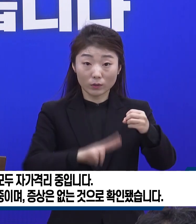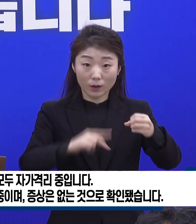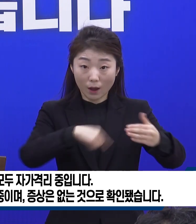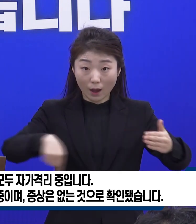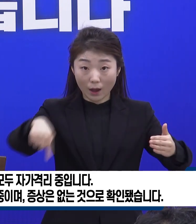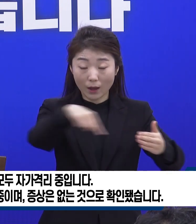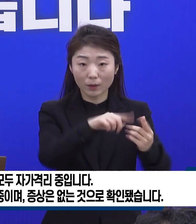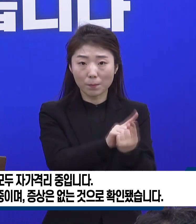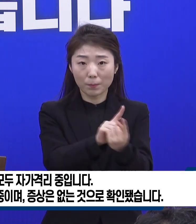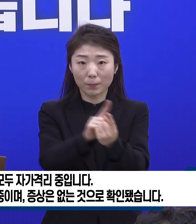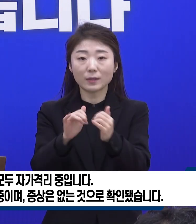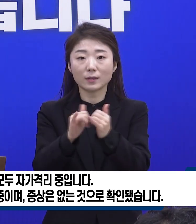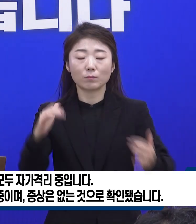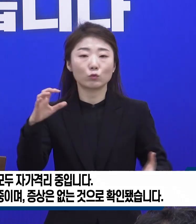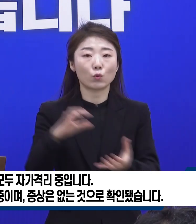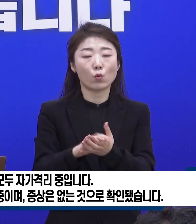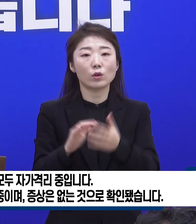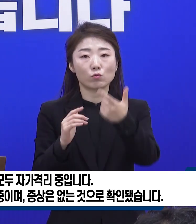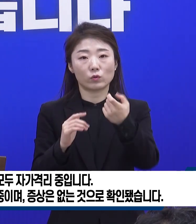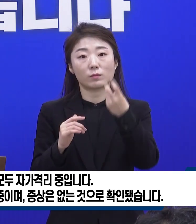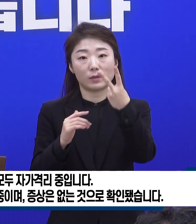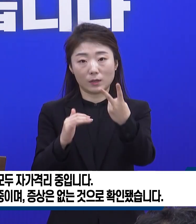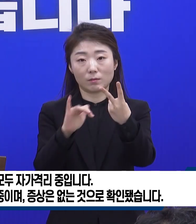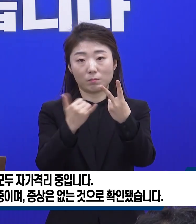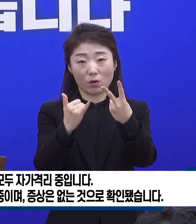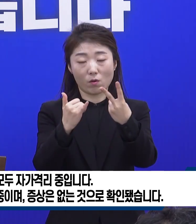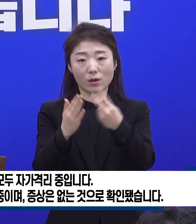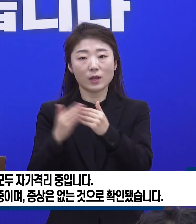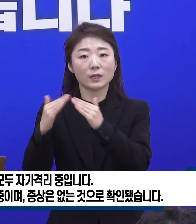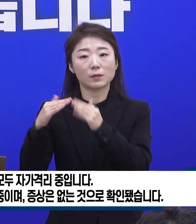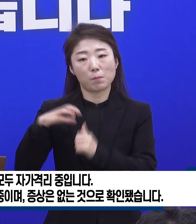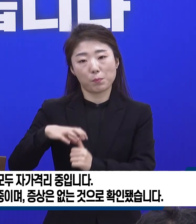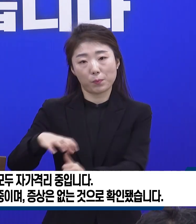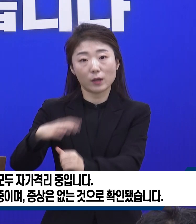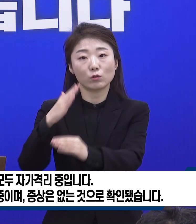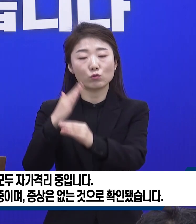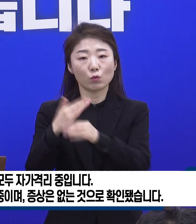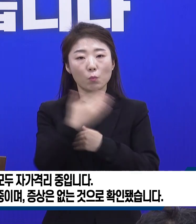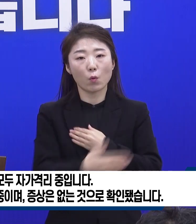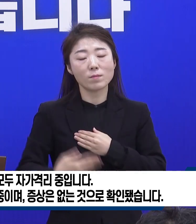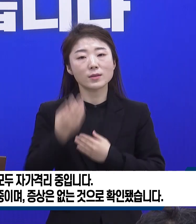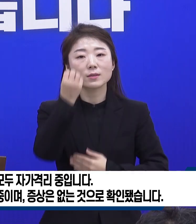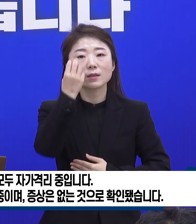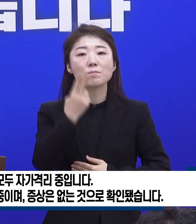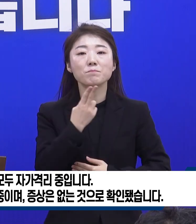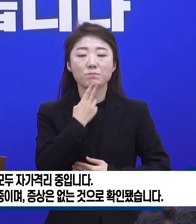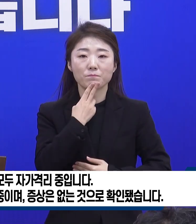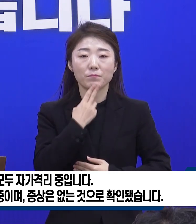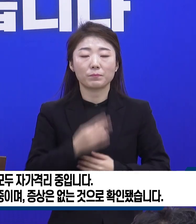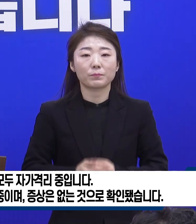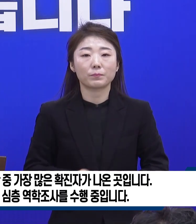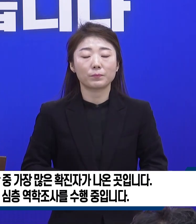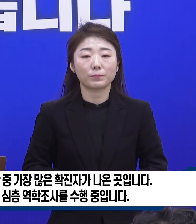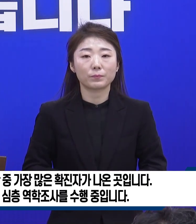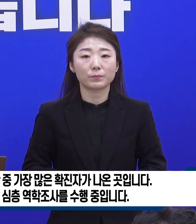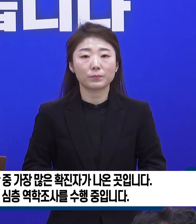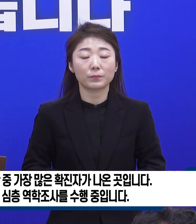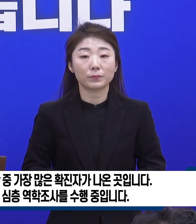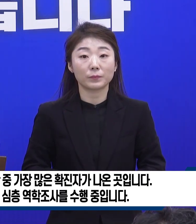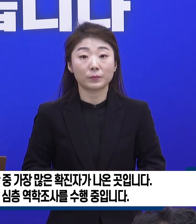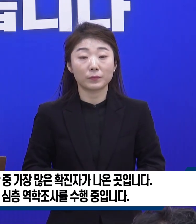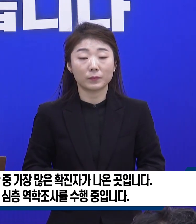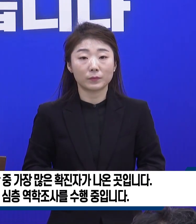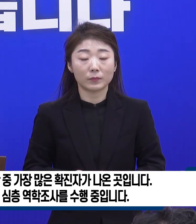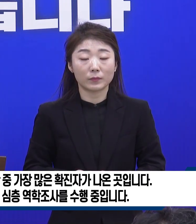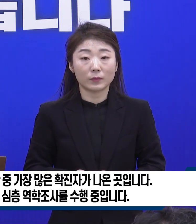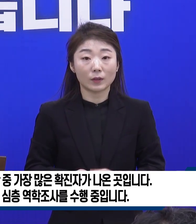접촉자는 총 62명으로 자가격리 중이며 증상은 없는 것으로 확인되고 있습니다.